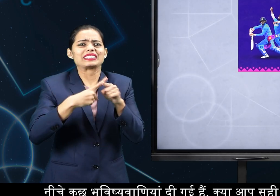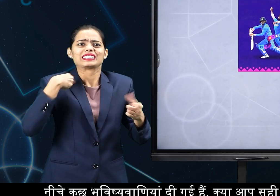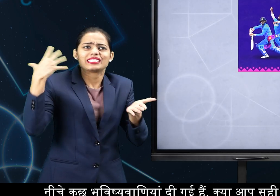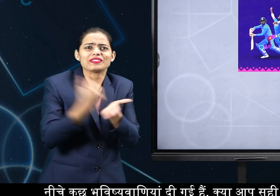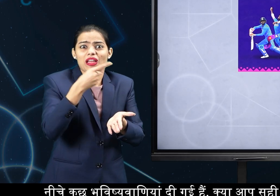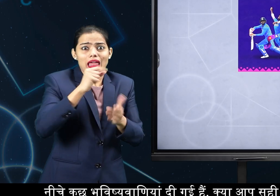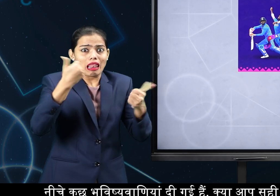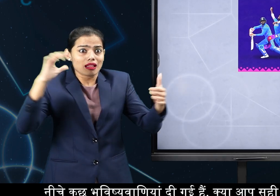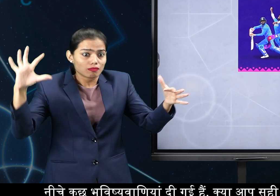अनुमान लगा सकते हैं?